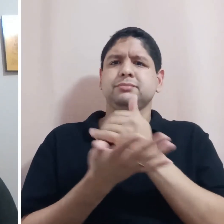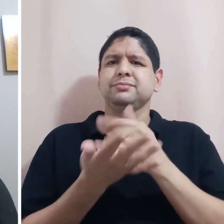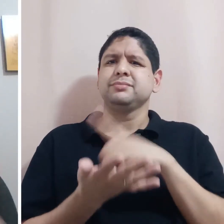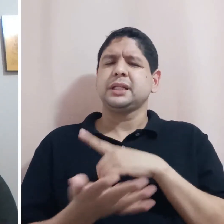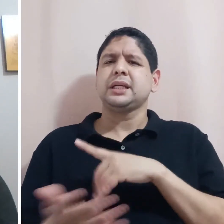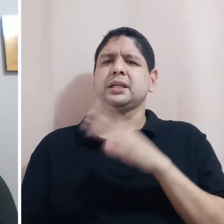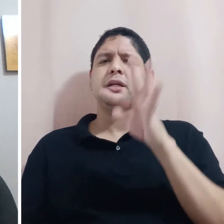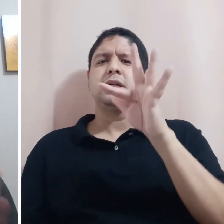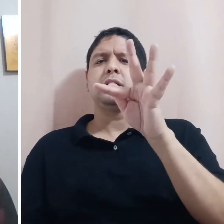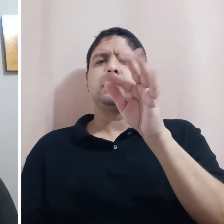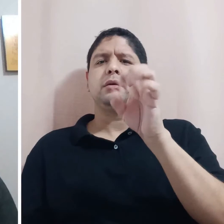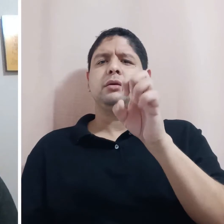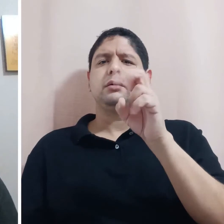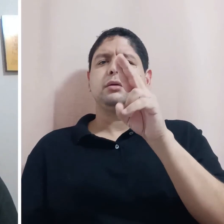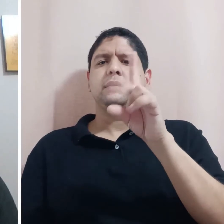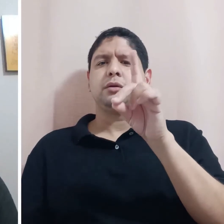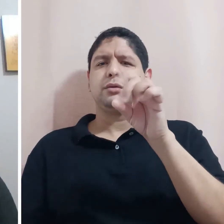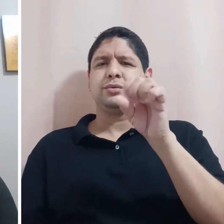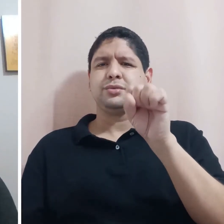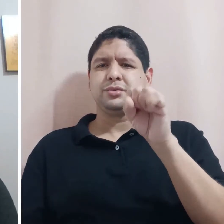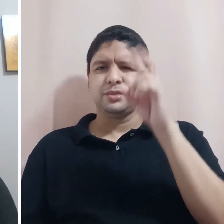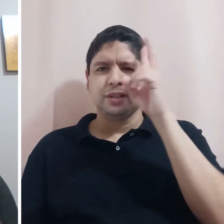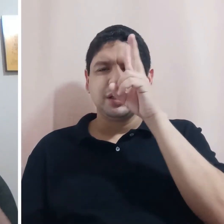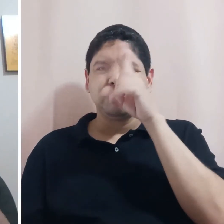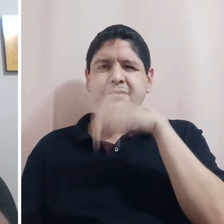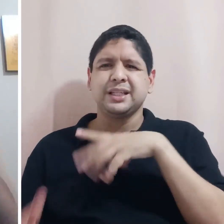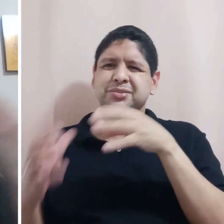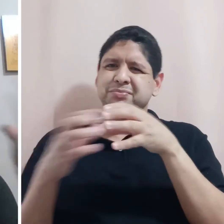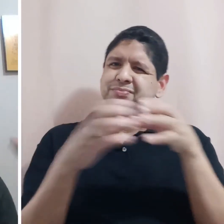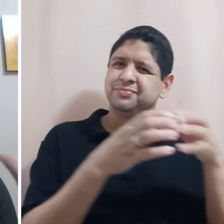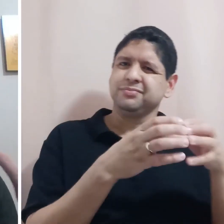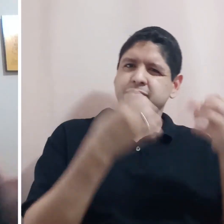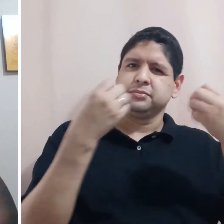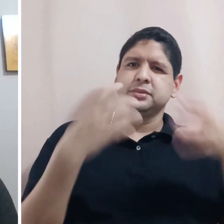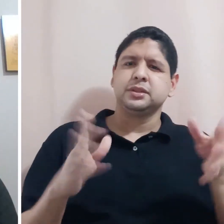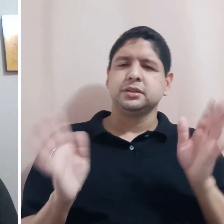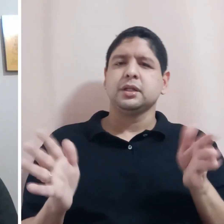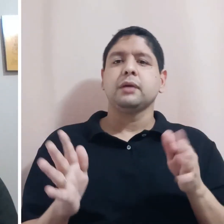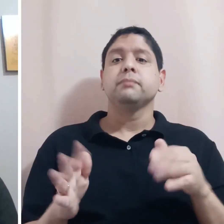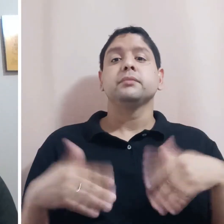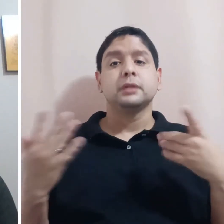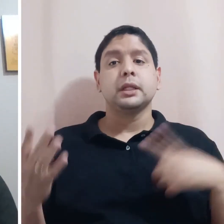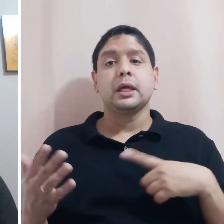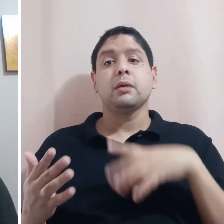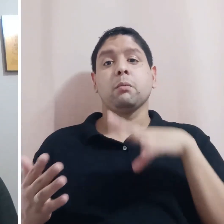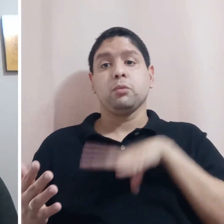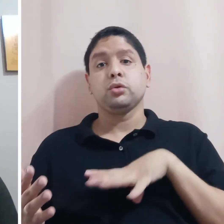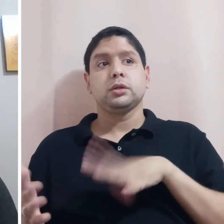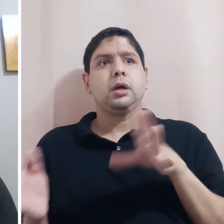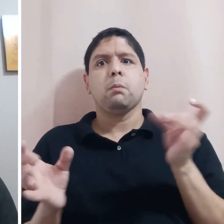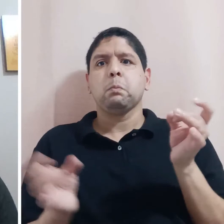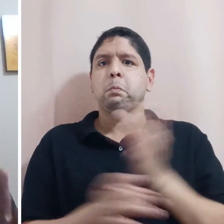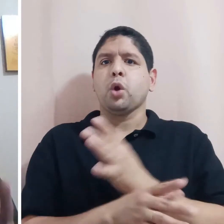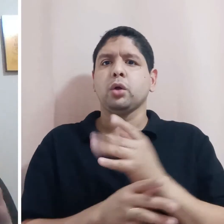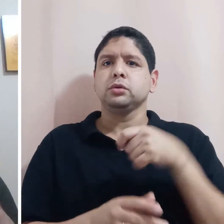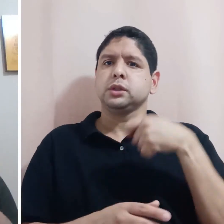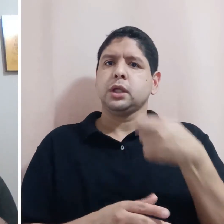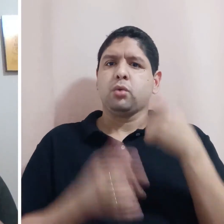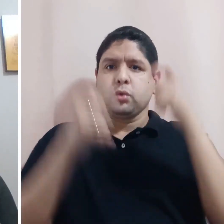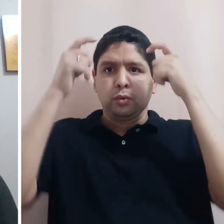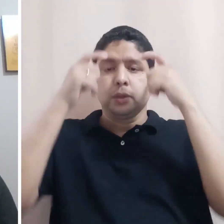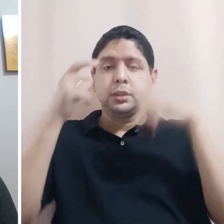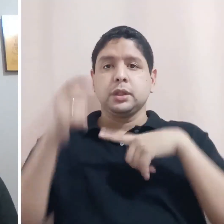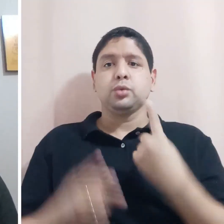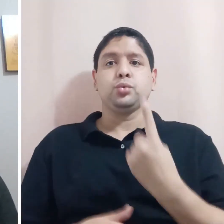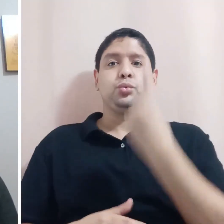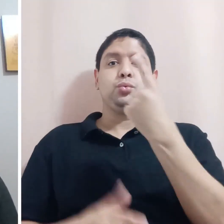gente lembrar que a Europa ainda estava muito dividida em feudos, né? Lembrando da Idade Média, em pequenos reinos. Então